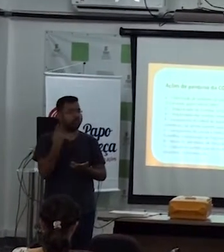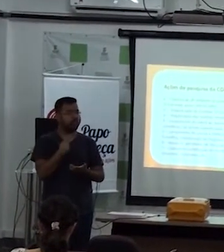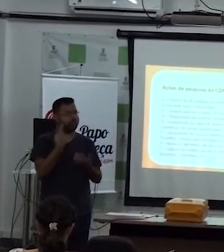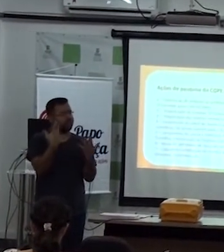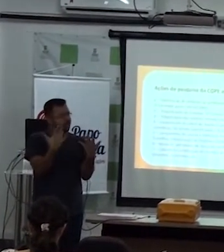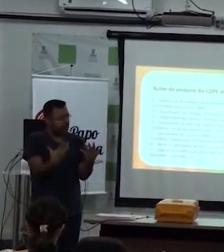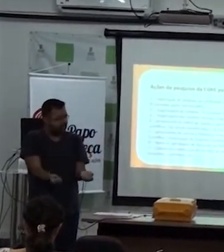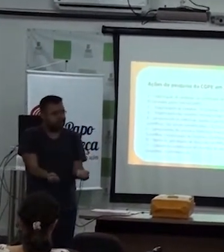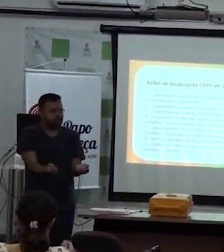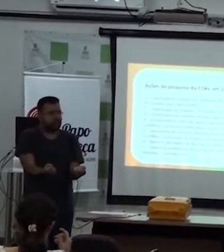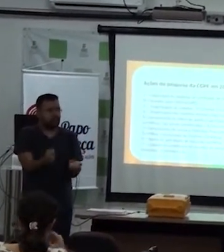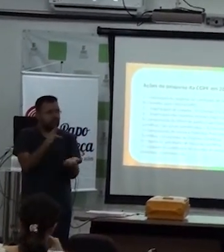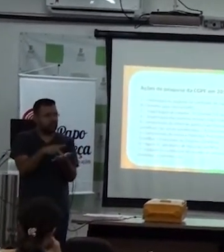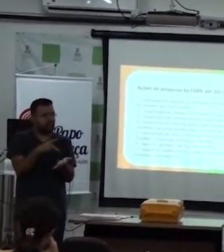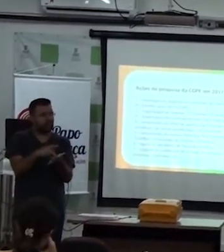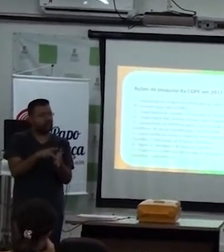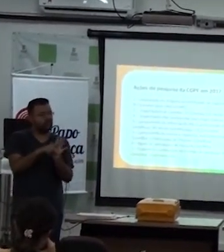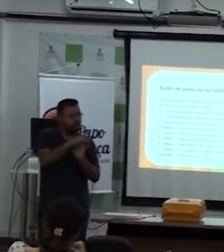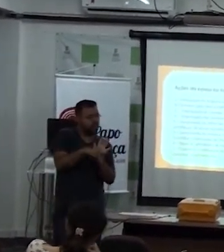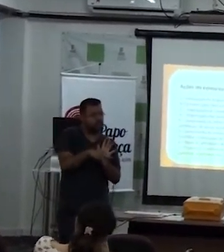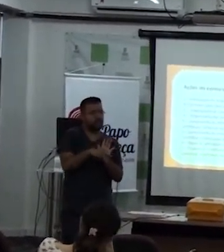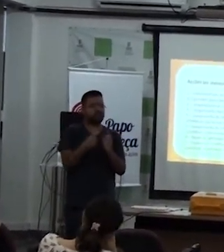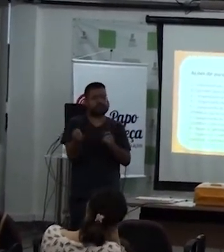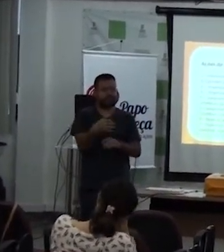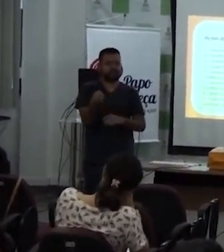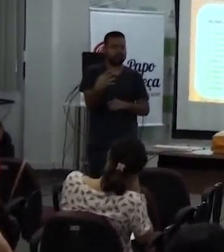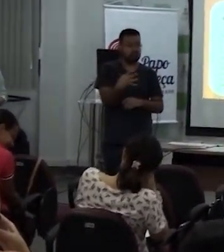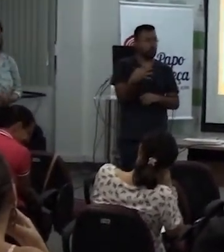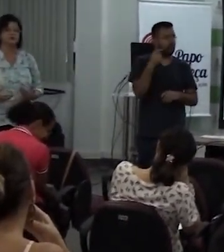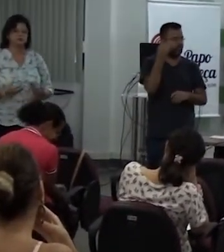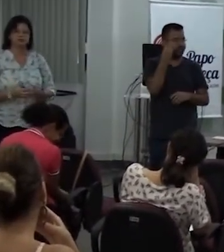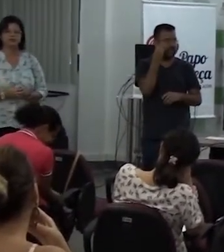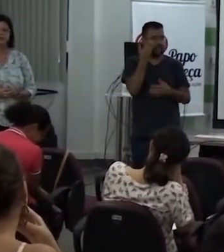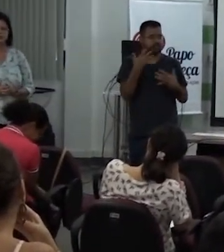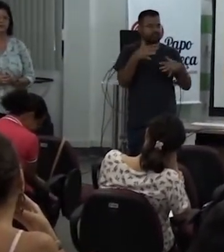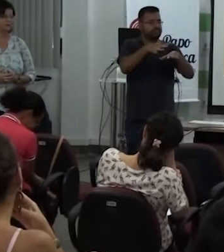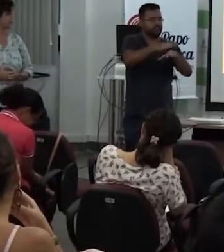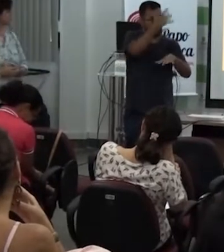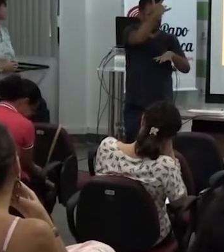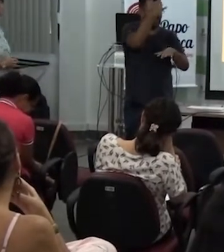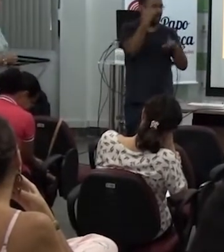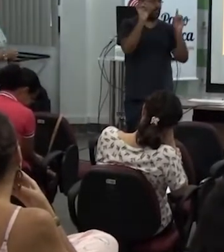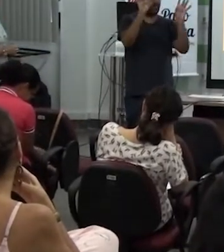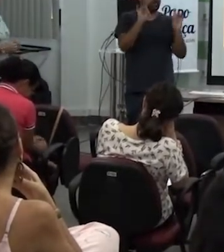junto com esses alunos de iniciação científica, as pessoas com necessidades especiais.